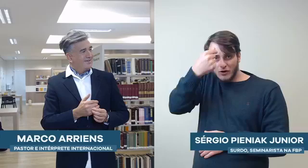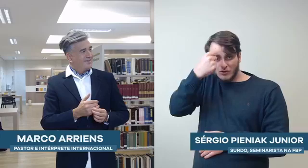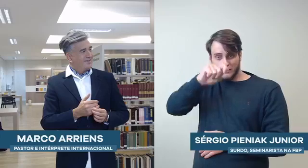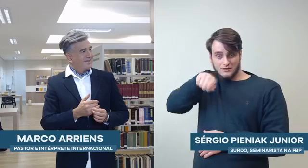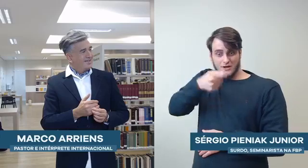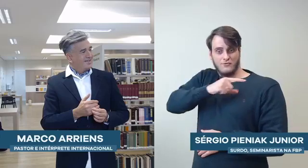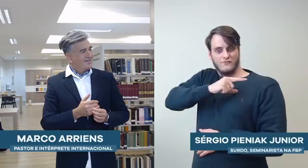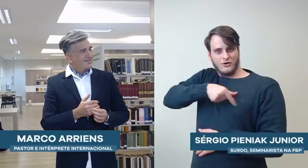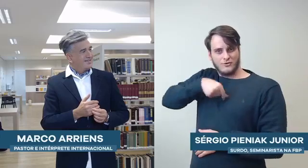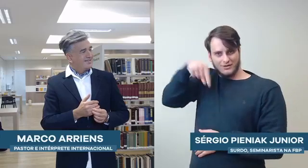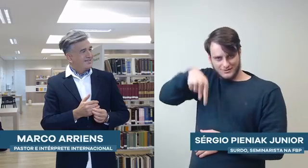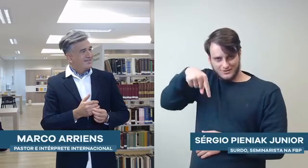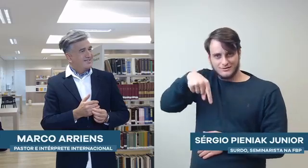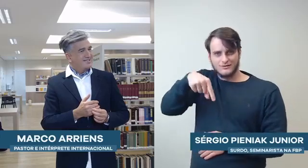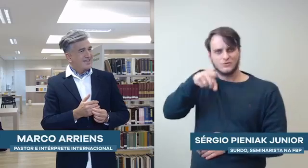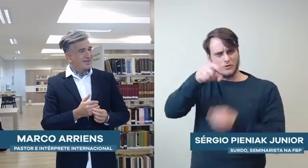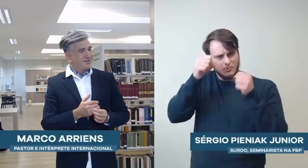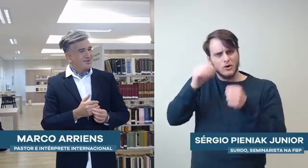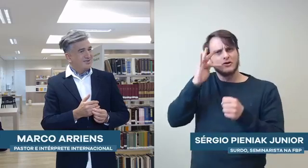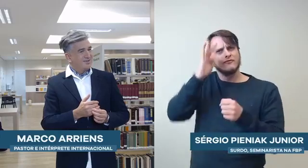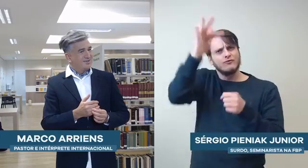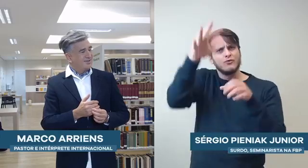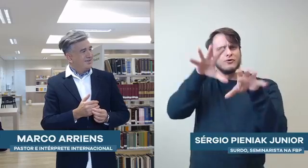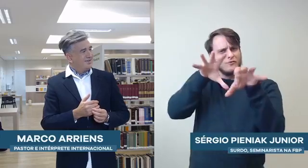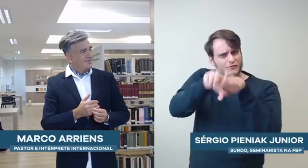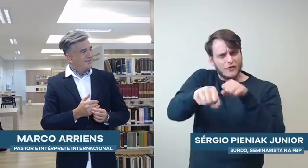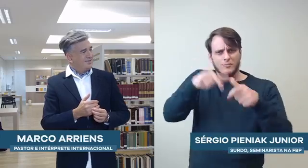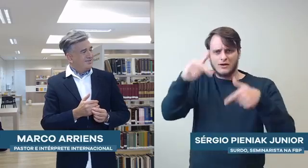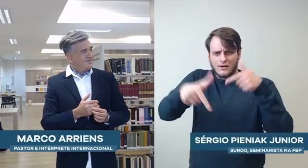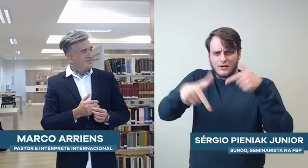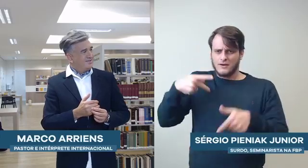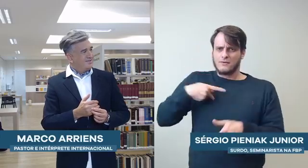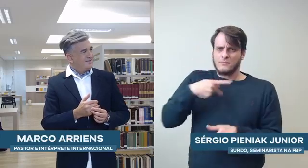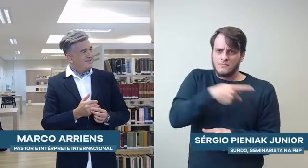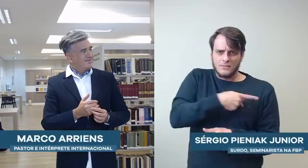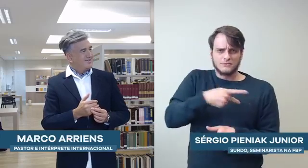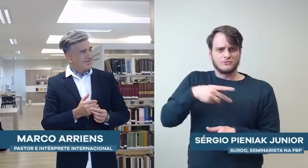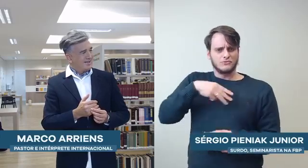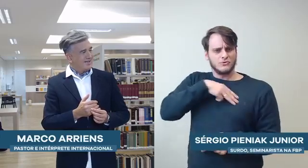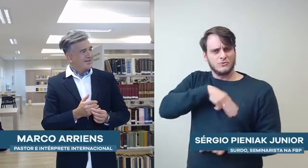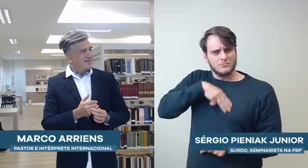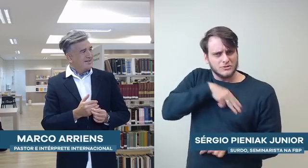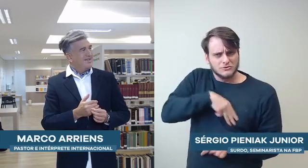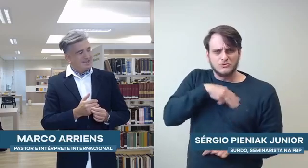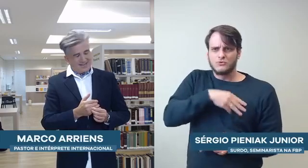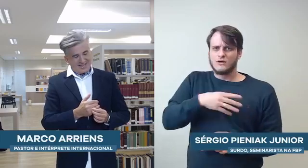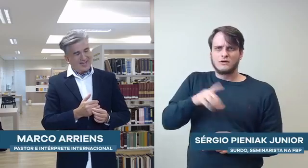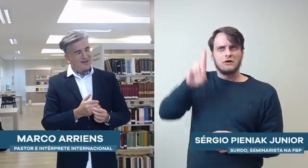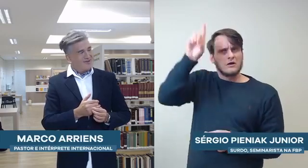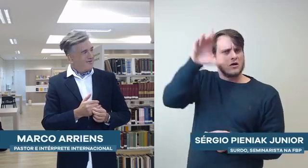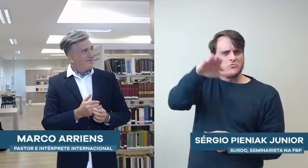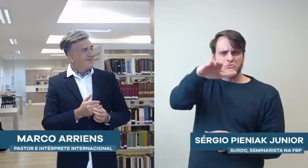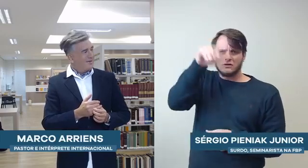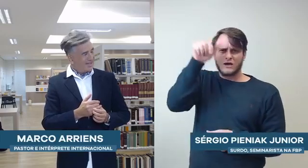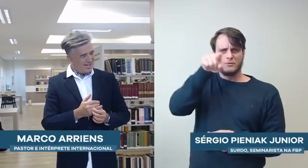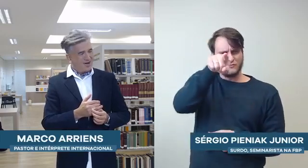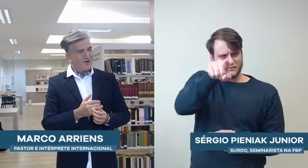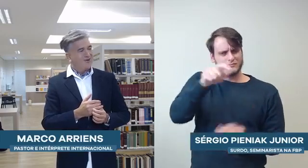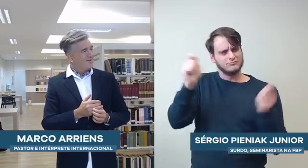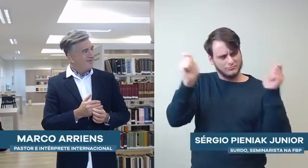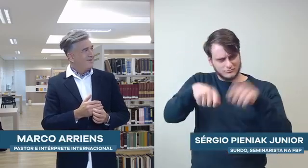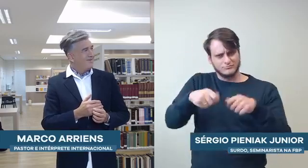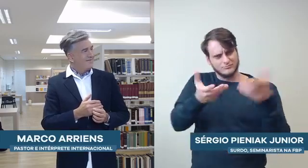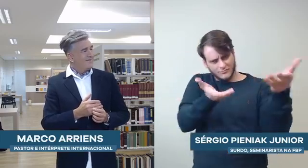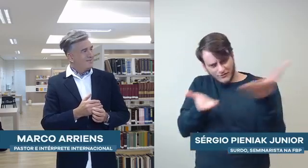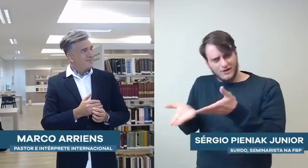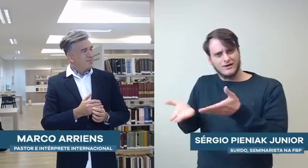o sinal da faculdade é esse, ó. certo. Então você pode vir aqui no futuro também Aham, estudar, para ser pastor, legal, missionário, no legal, que